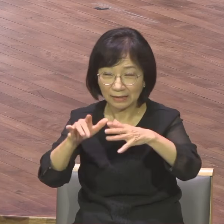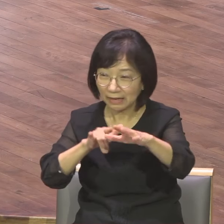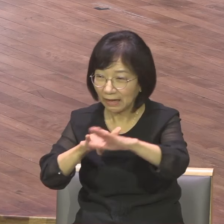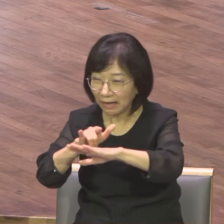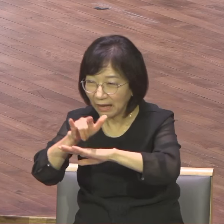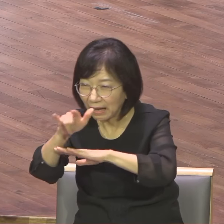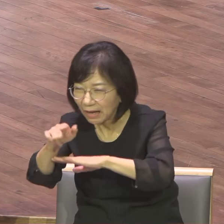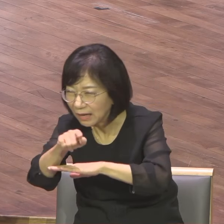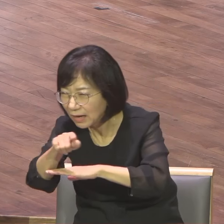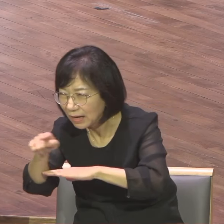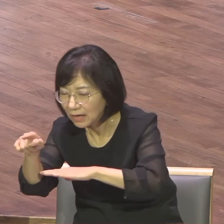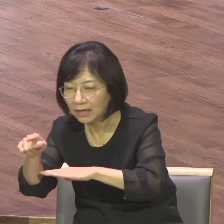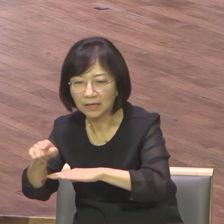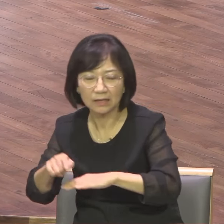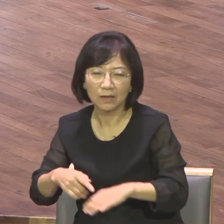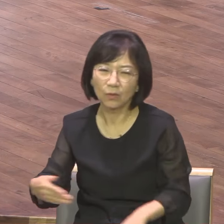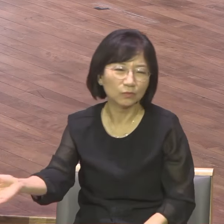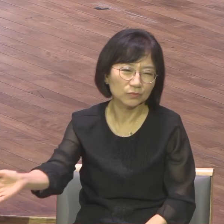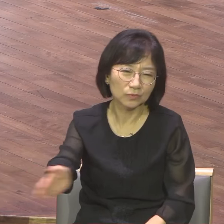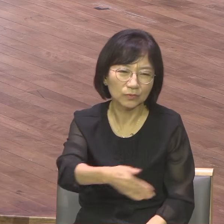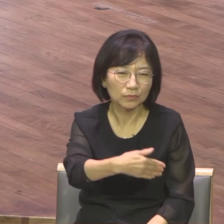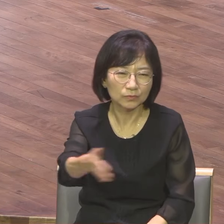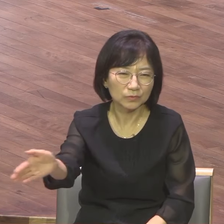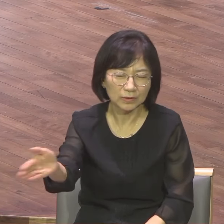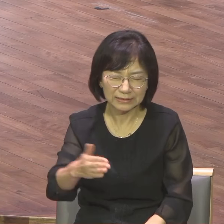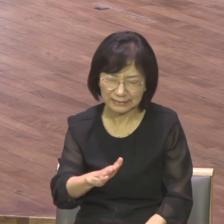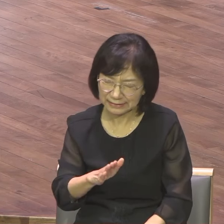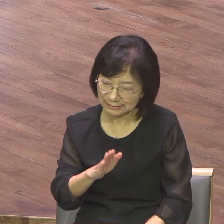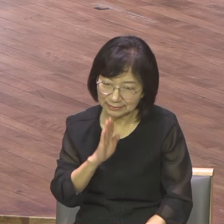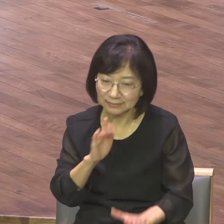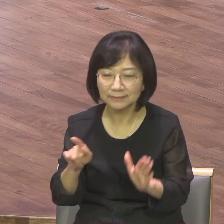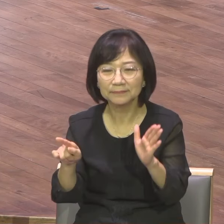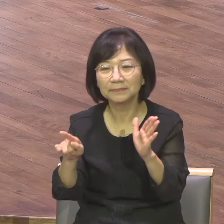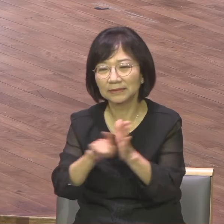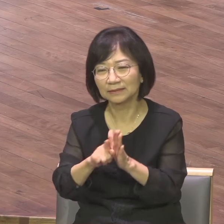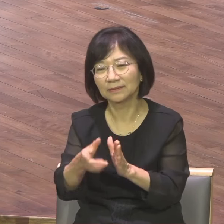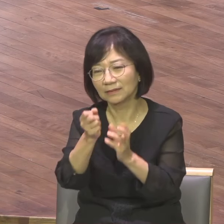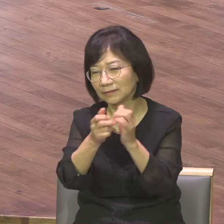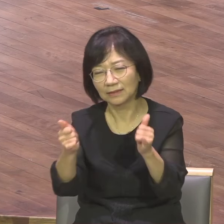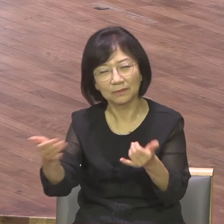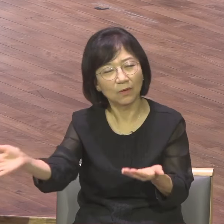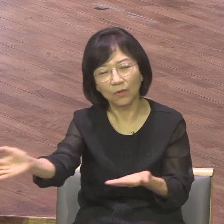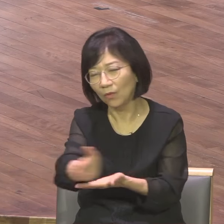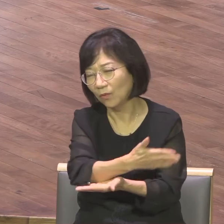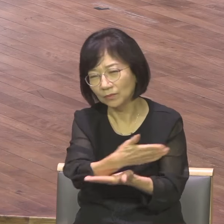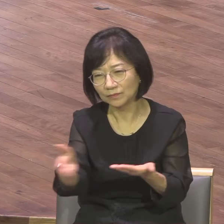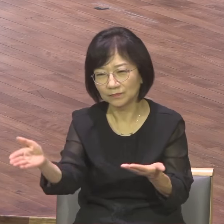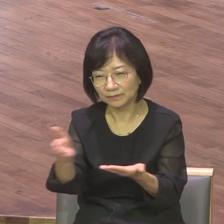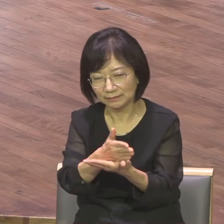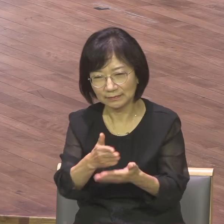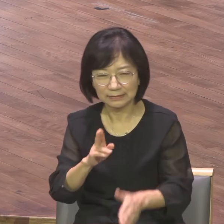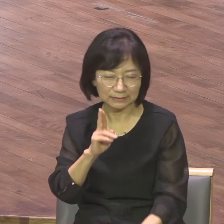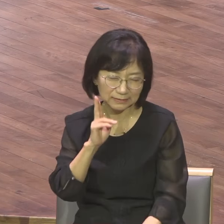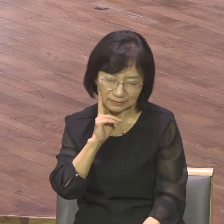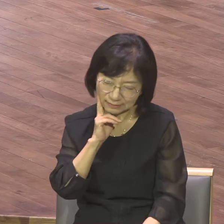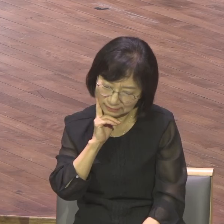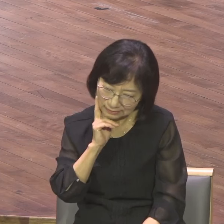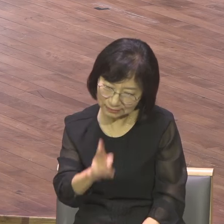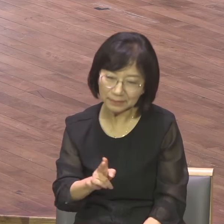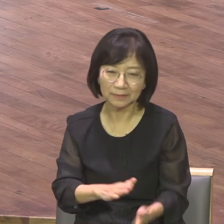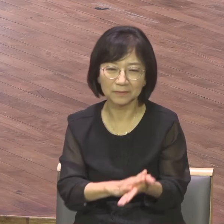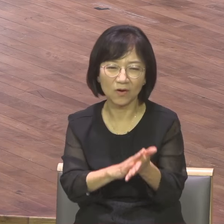옛날에 천에 하나 만에 하나인데 지금은 만에 하나도 없다니까요. 이렇게 된 시대가 돼서